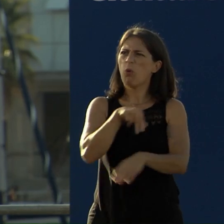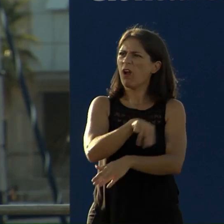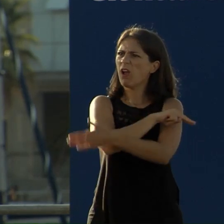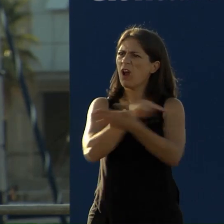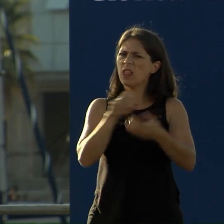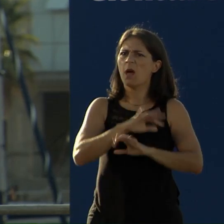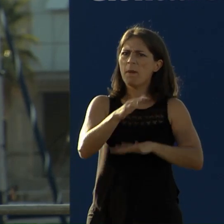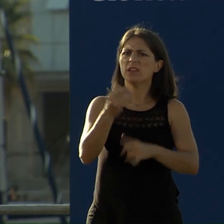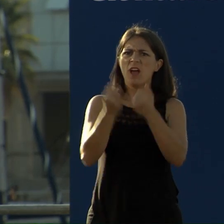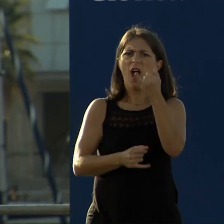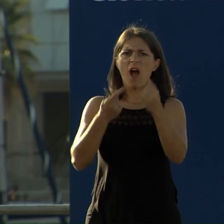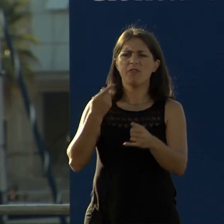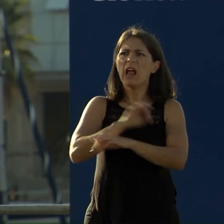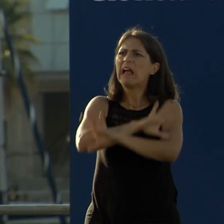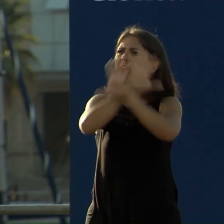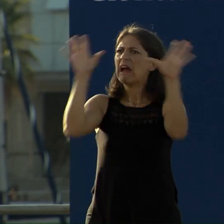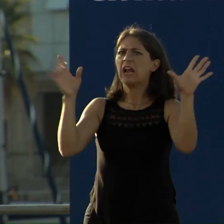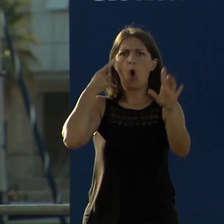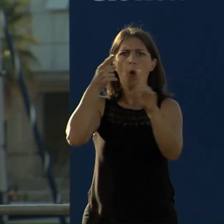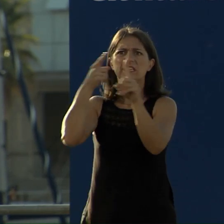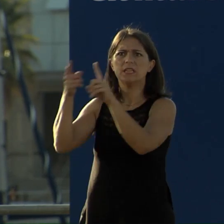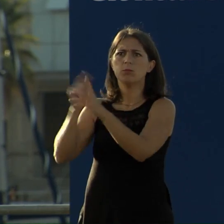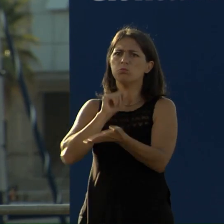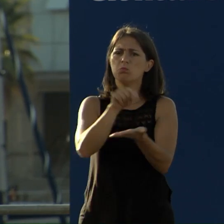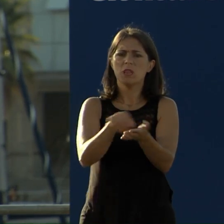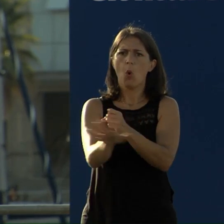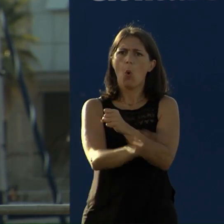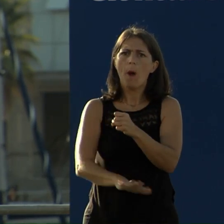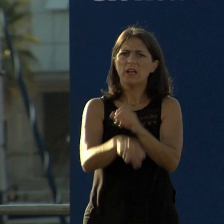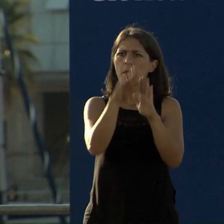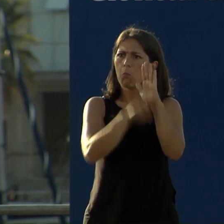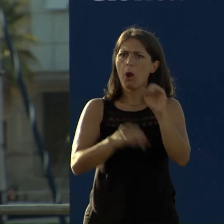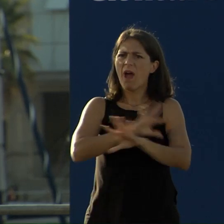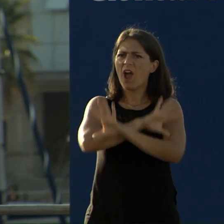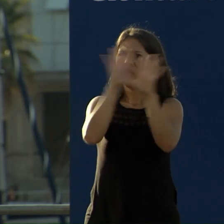cuál es el camino a seguir. Y cuáles son sus principios y su programa.